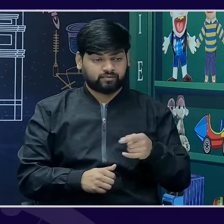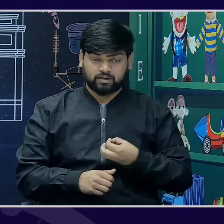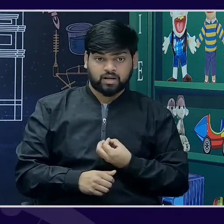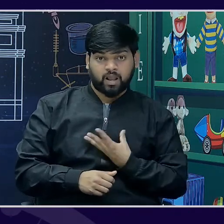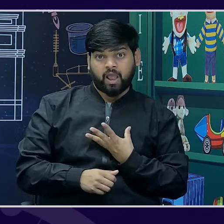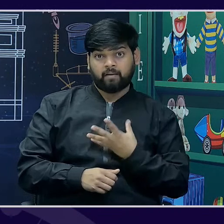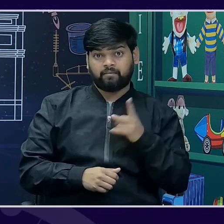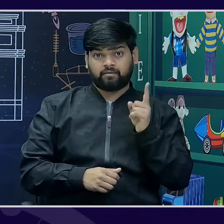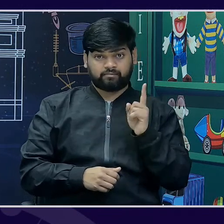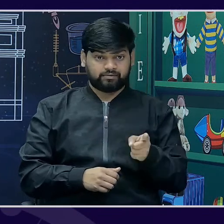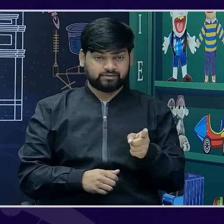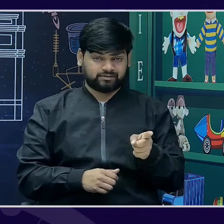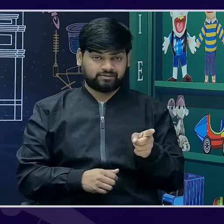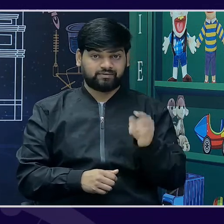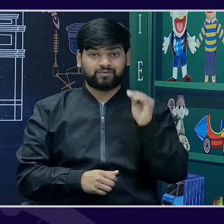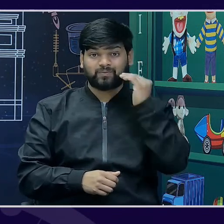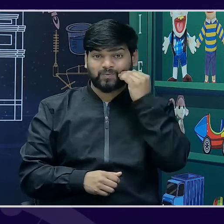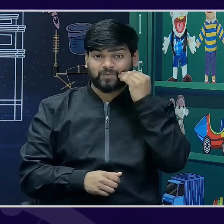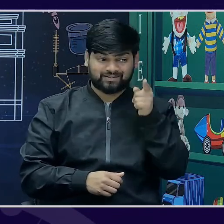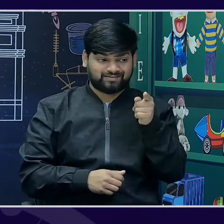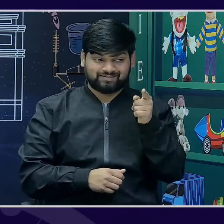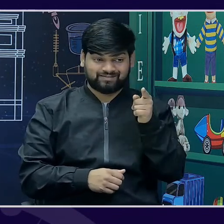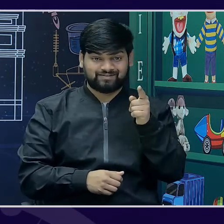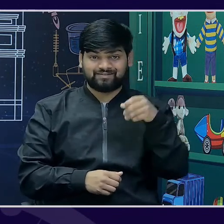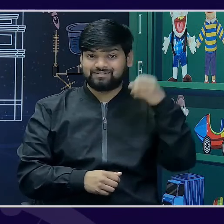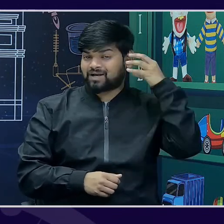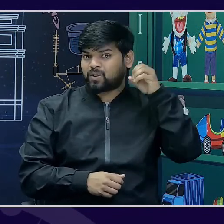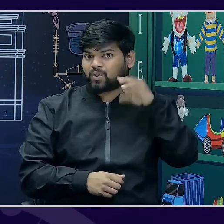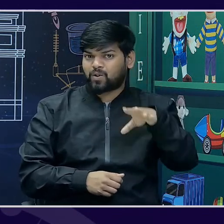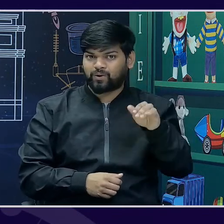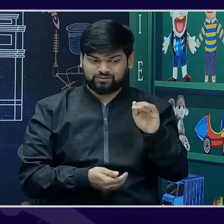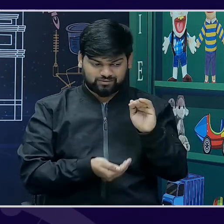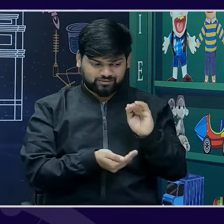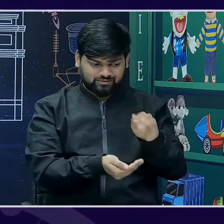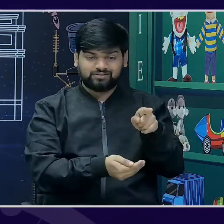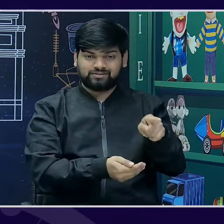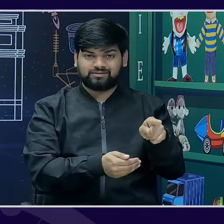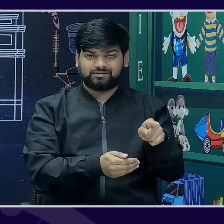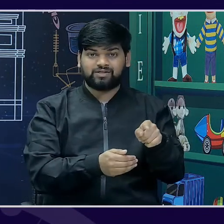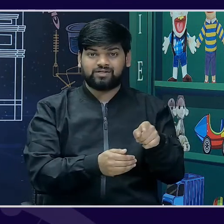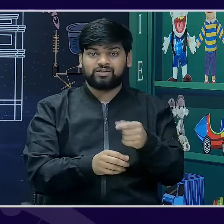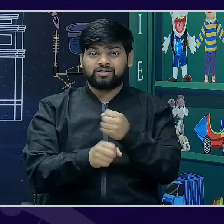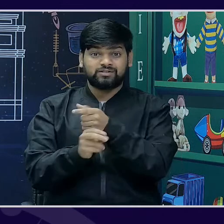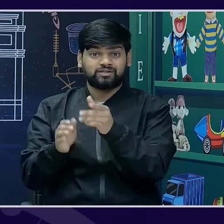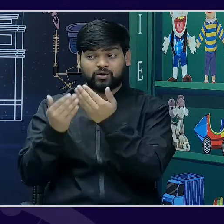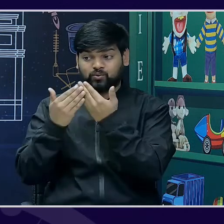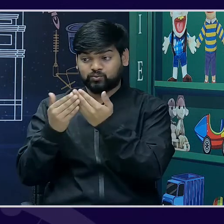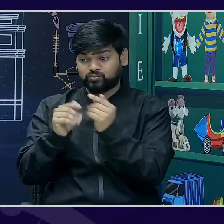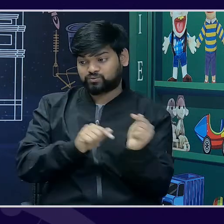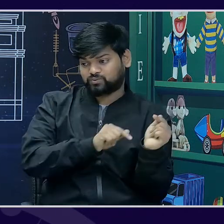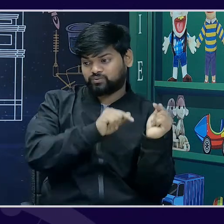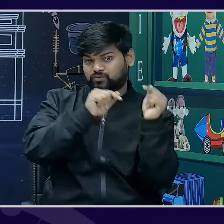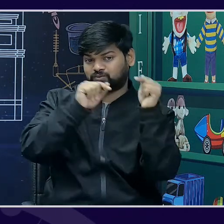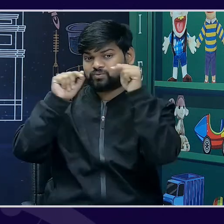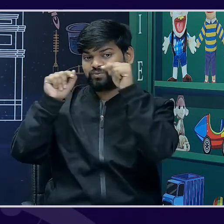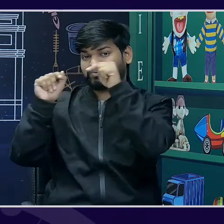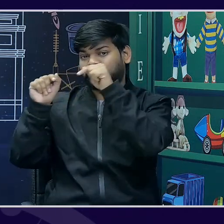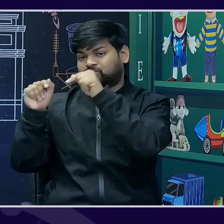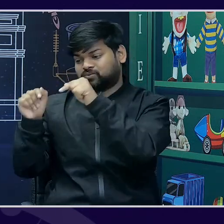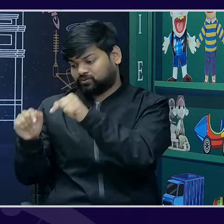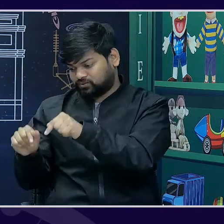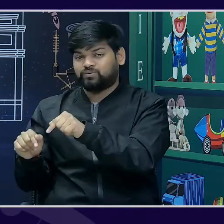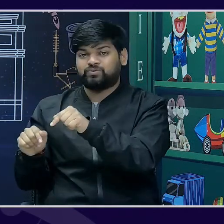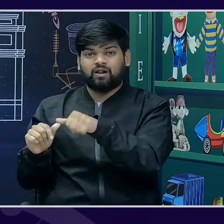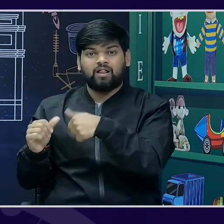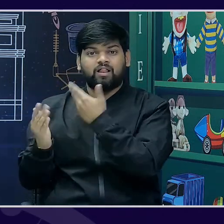normal school, for an admission, first of all, the principal has a query, भाई ये machine हम नहीं दे, मुझे